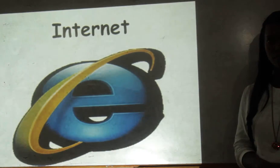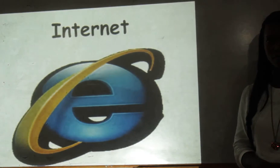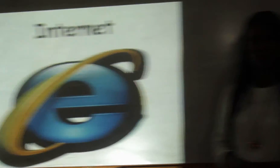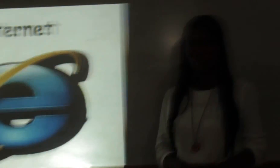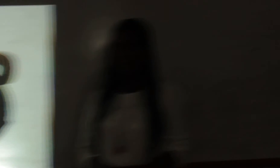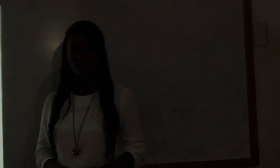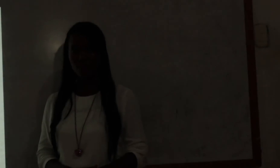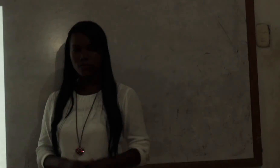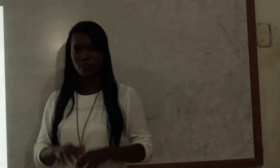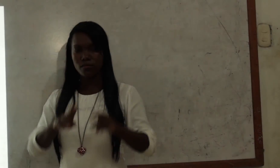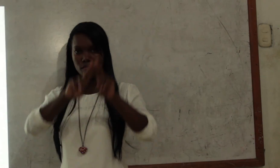Internet.